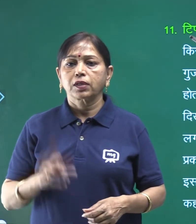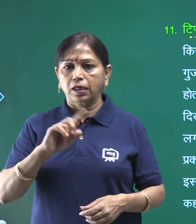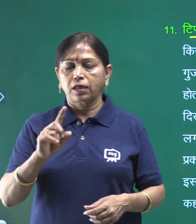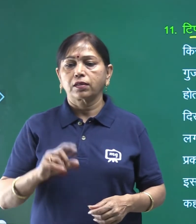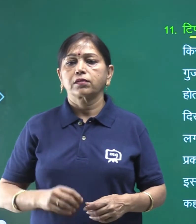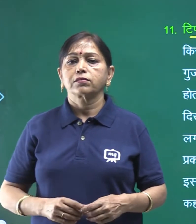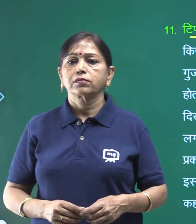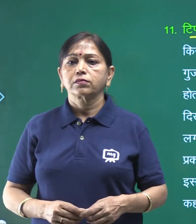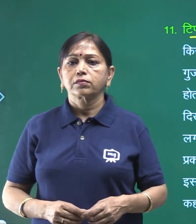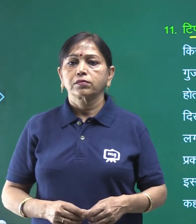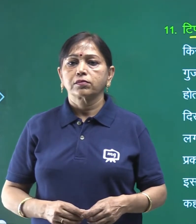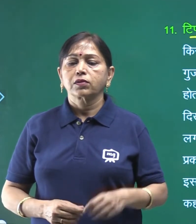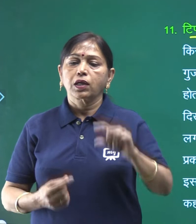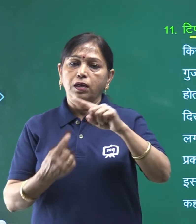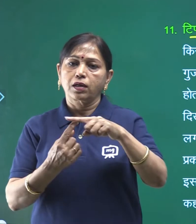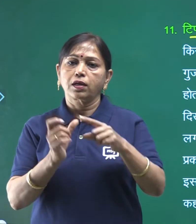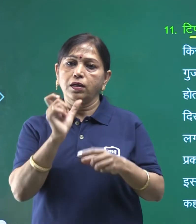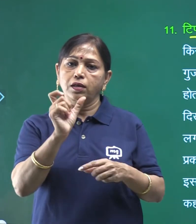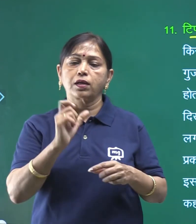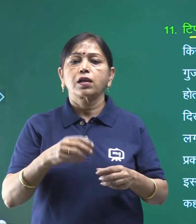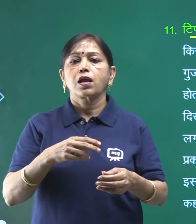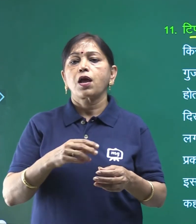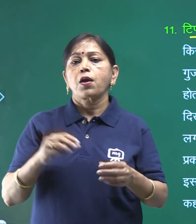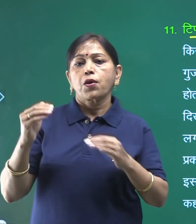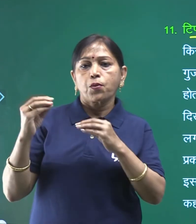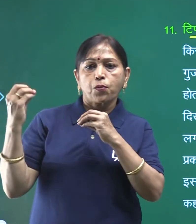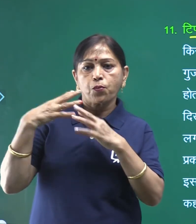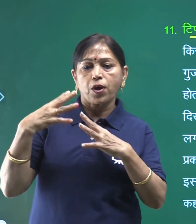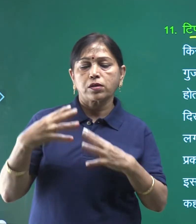11, टिंडल प्रभाव।